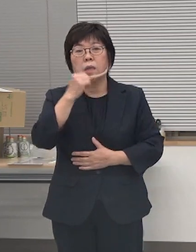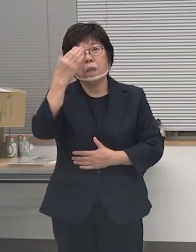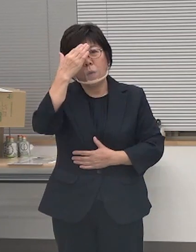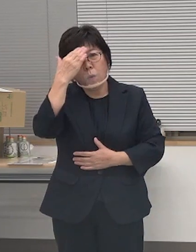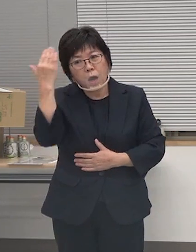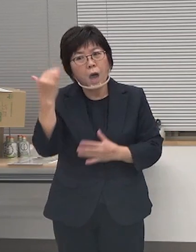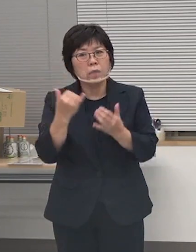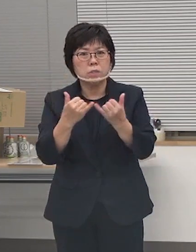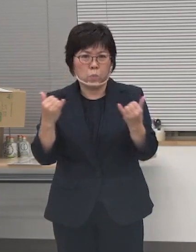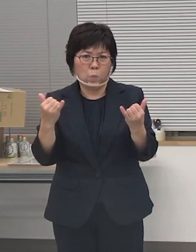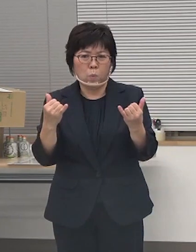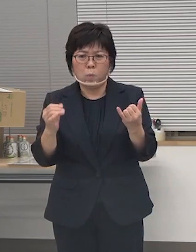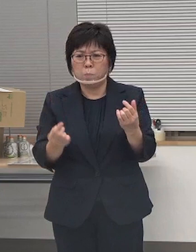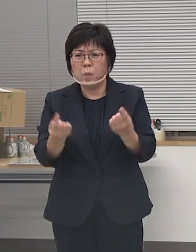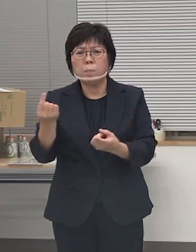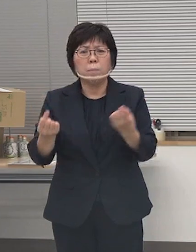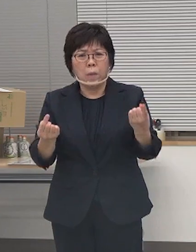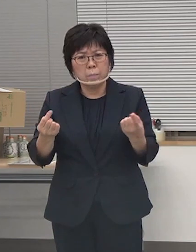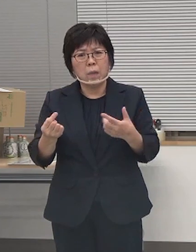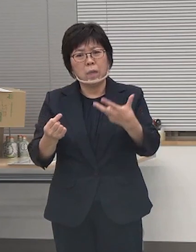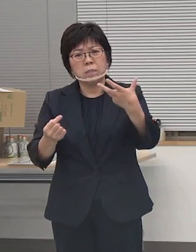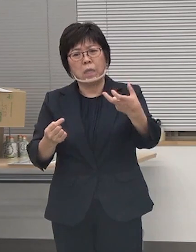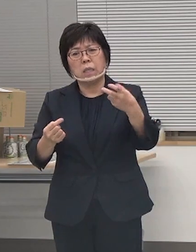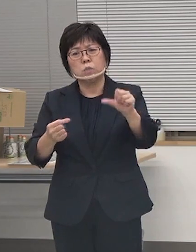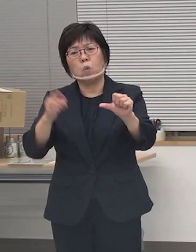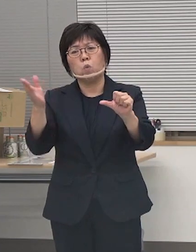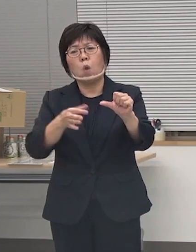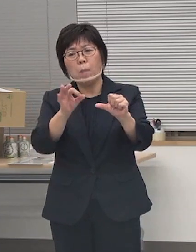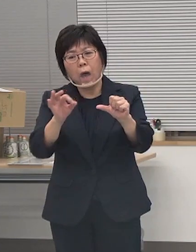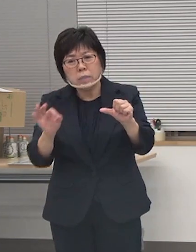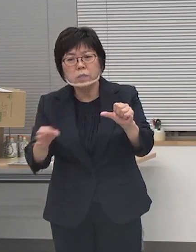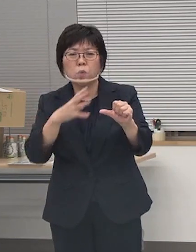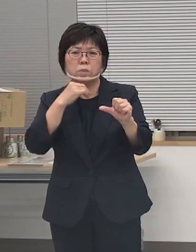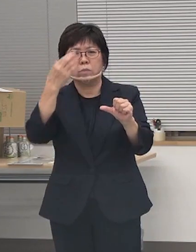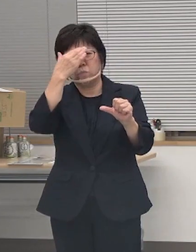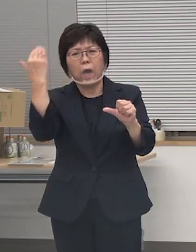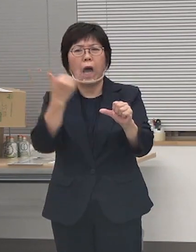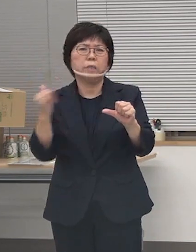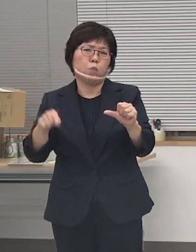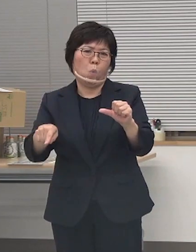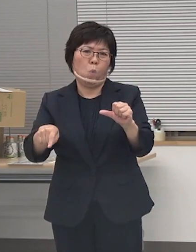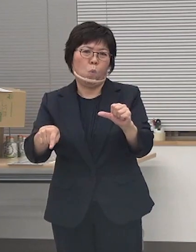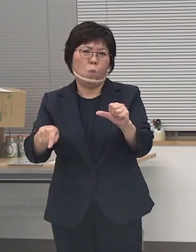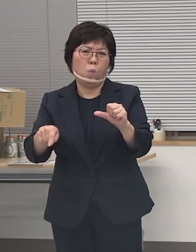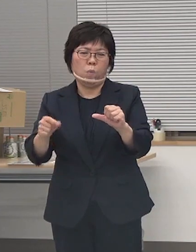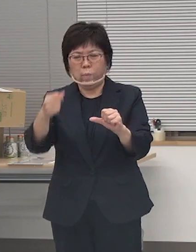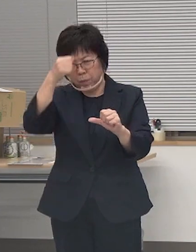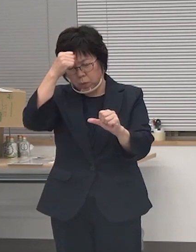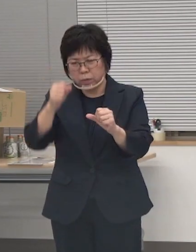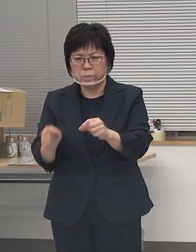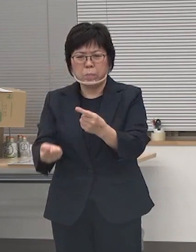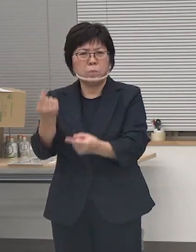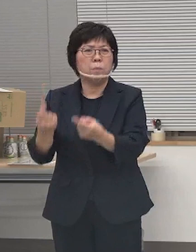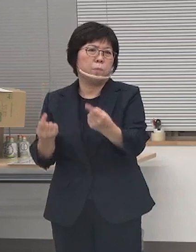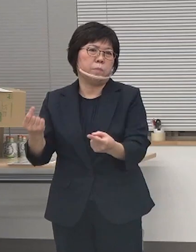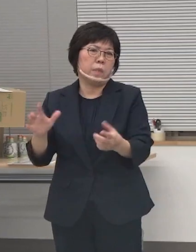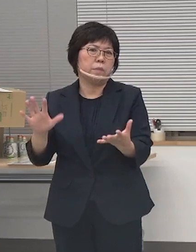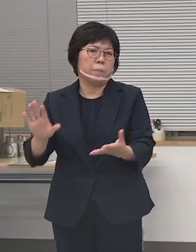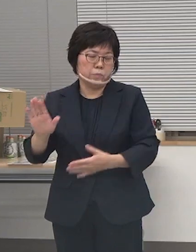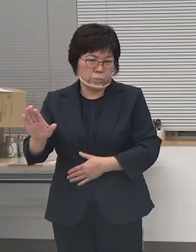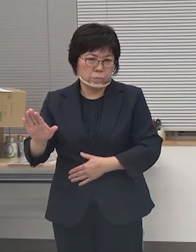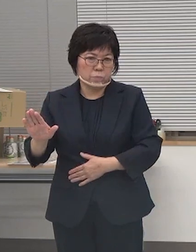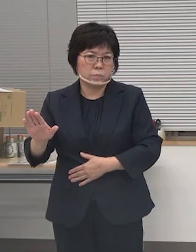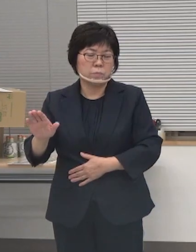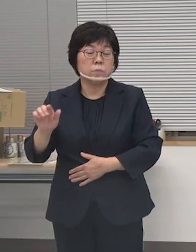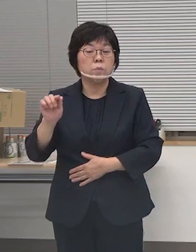が 75% 程度、新規陽性者のうちの 75% 程度を占めるようになっております。